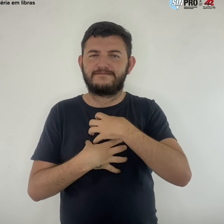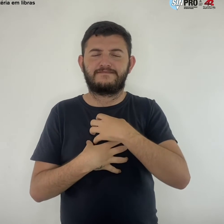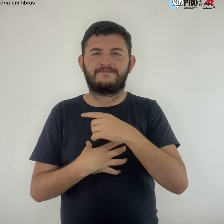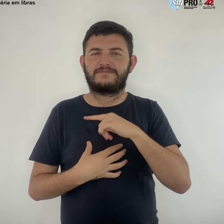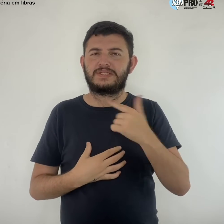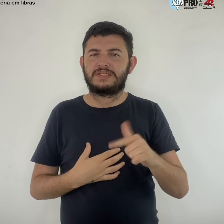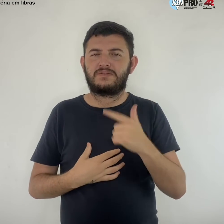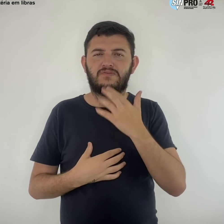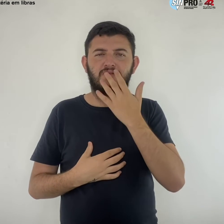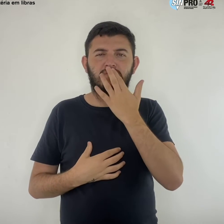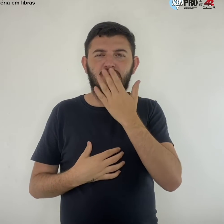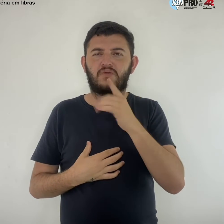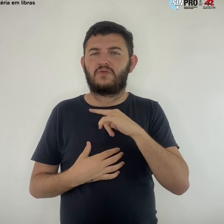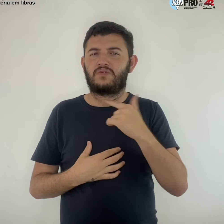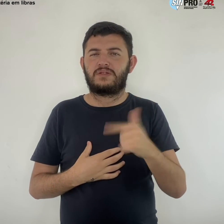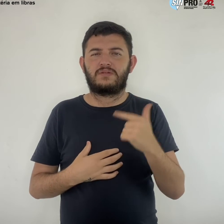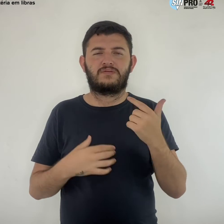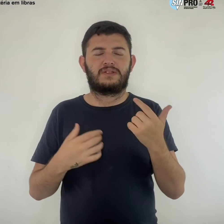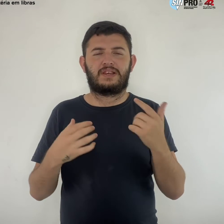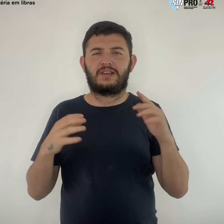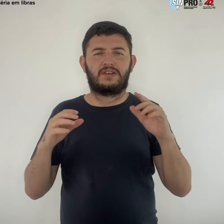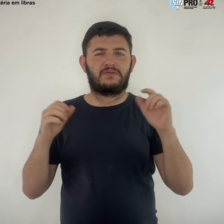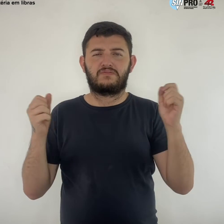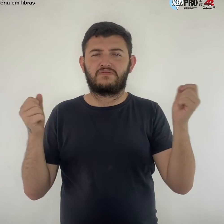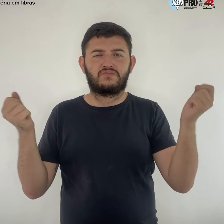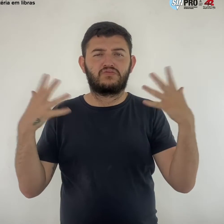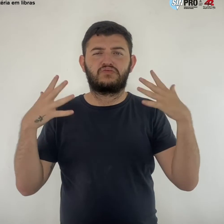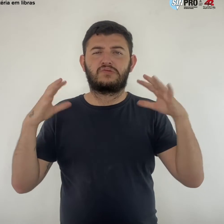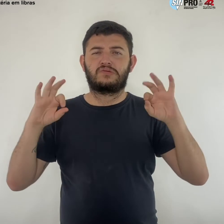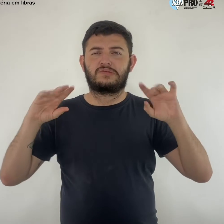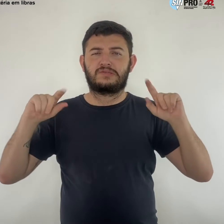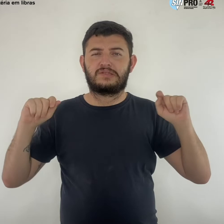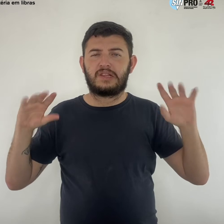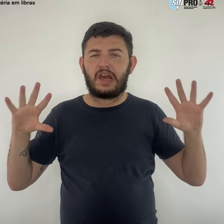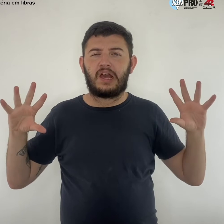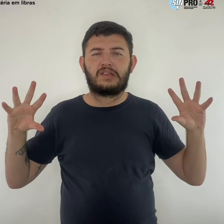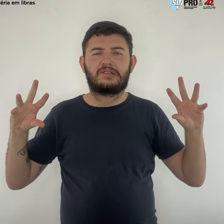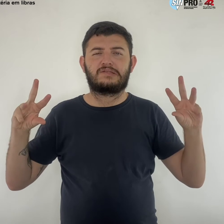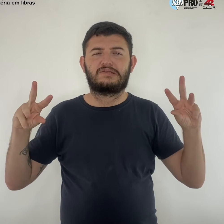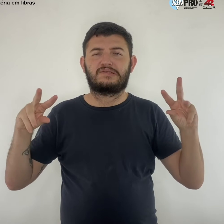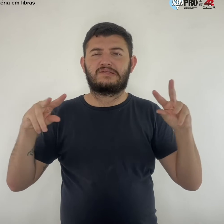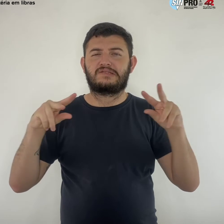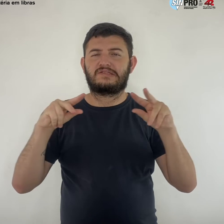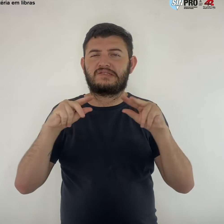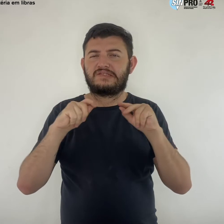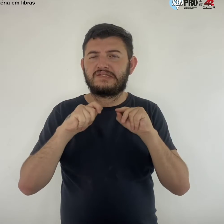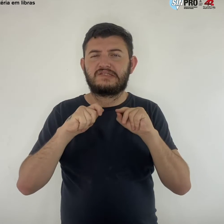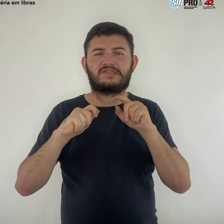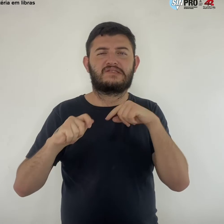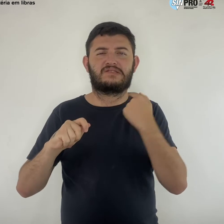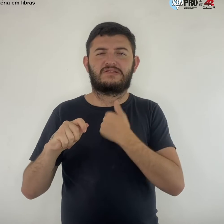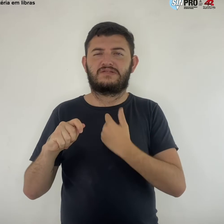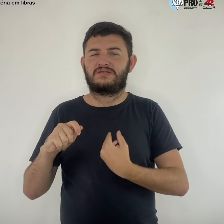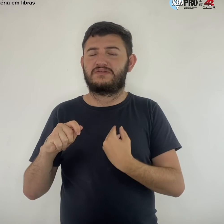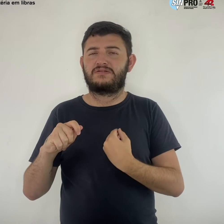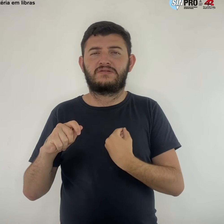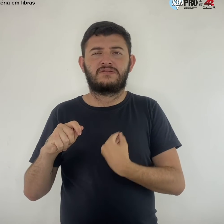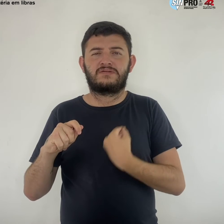sentimentos. Não tem cor, não tem viço, não tem luz, é a treva. Caímos